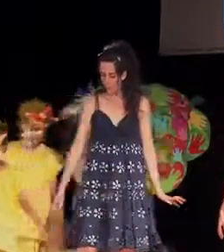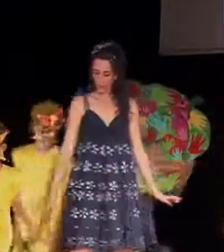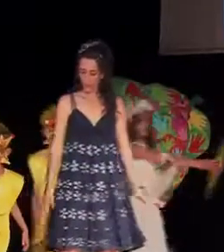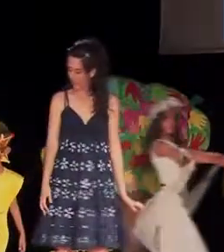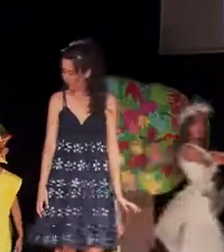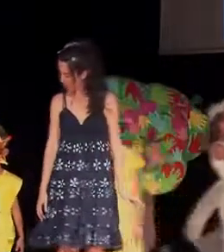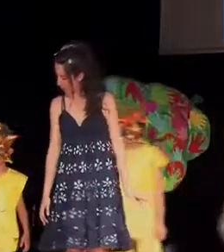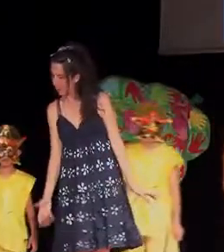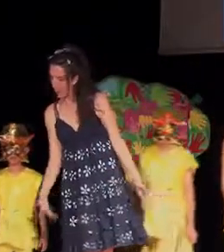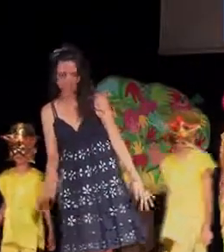Oh,